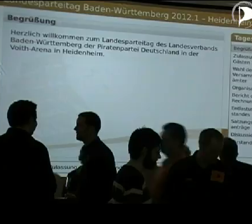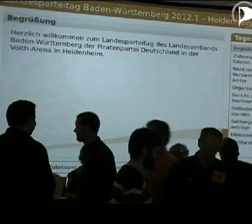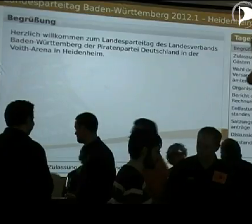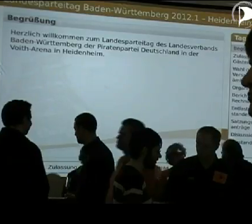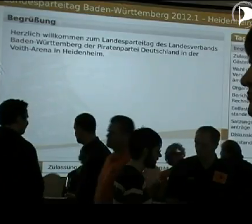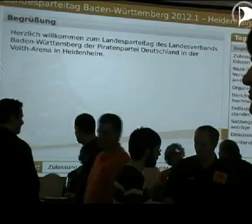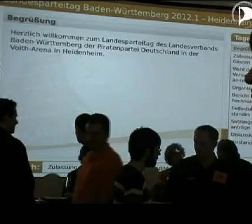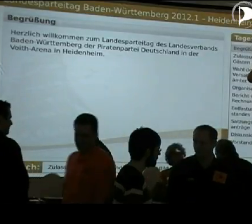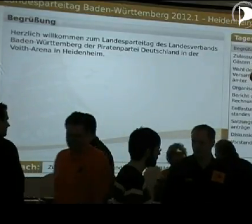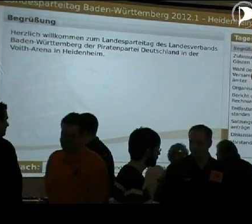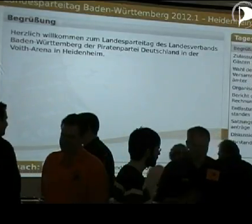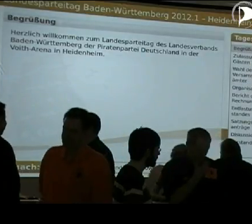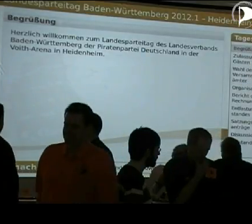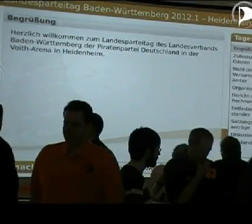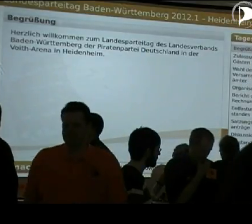erschossen